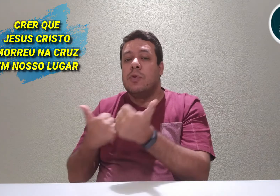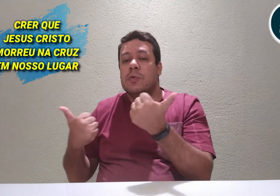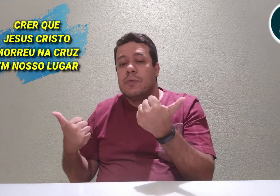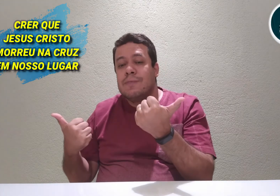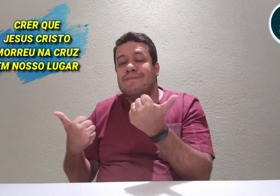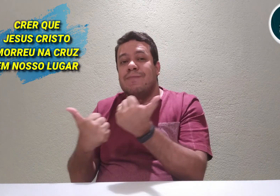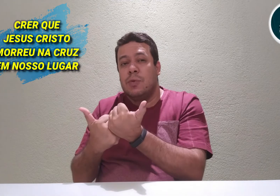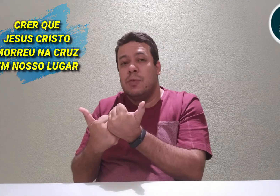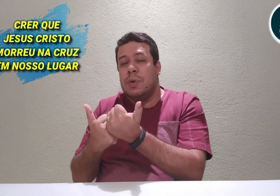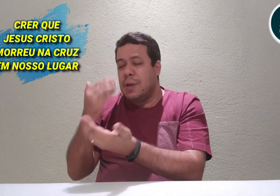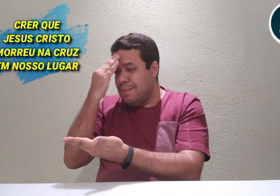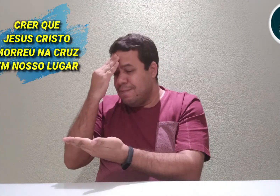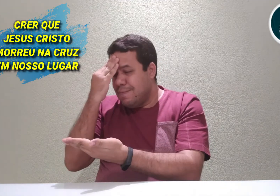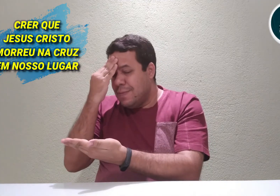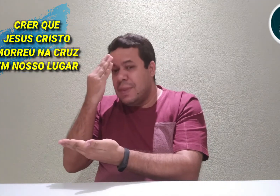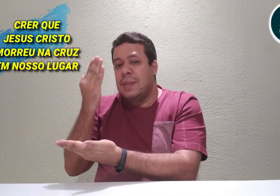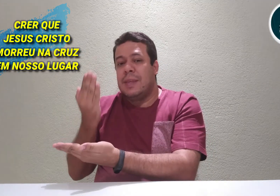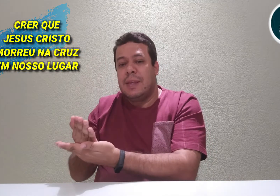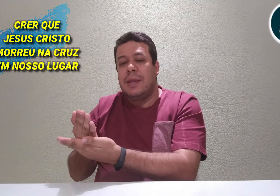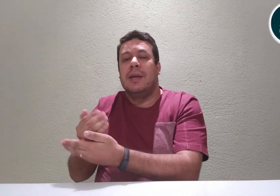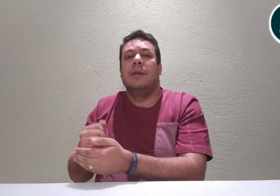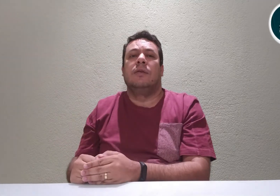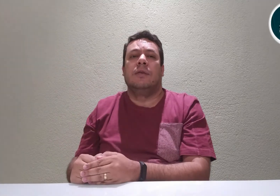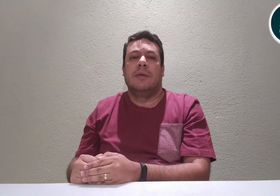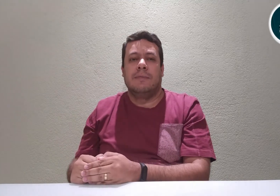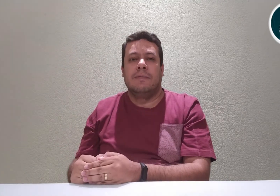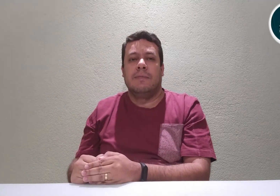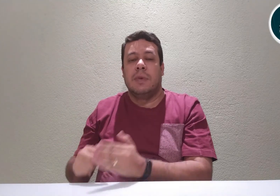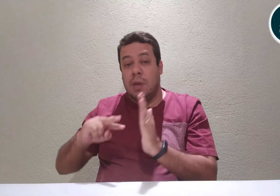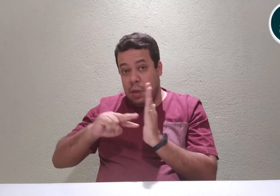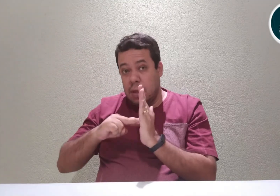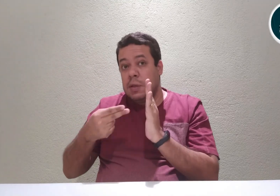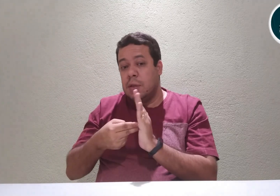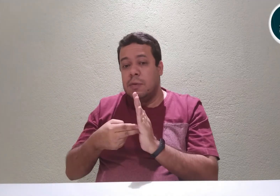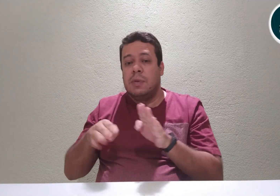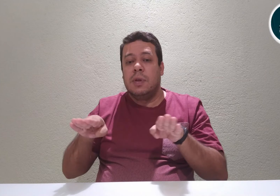Significa crer que Jesus Cristo morreu na cruz em nosso lugar.